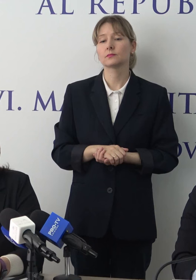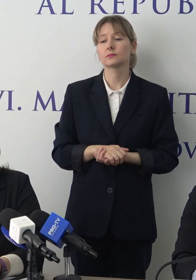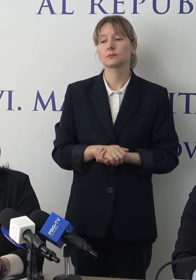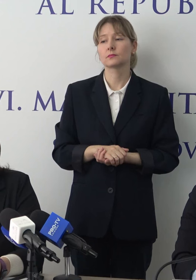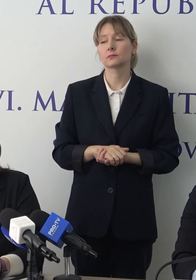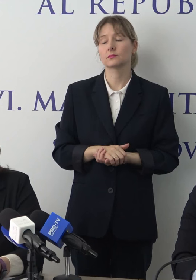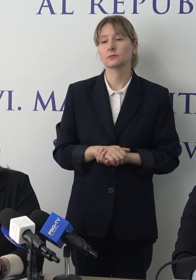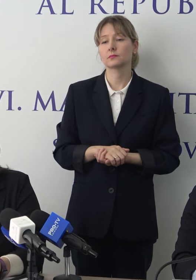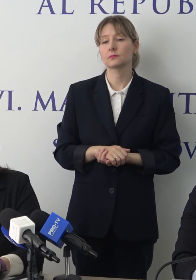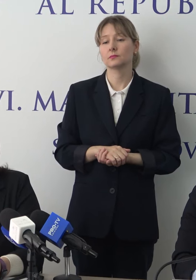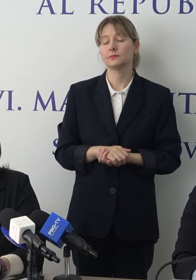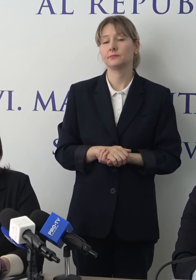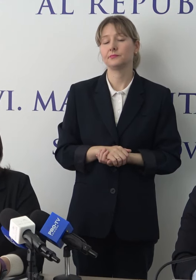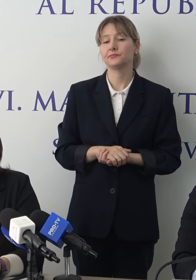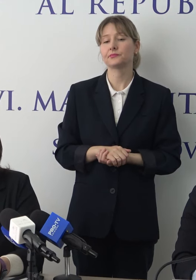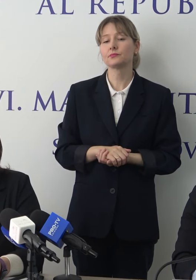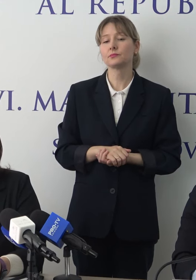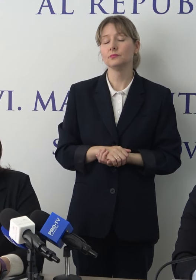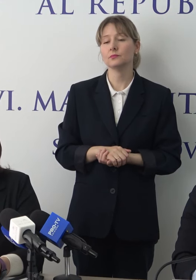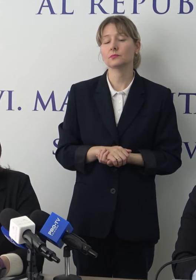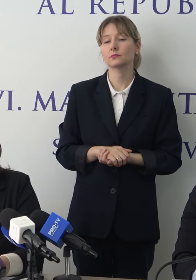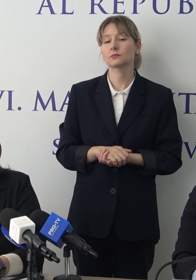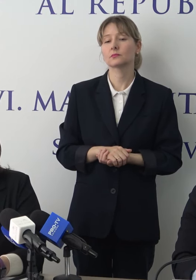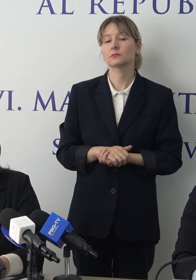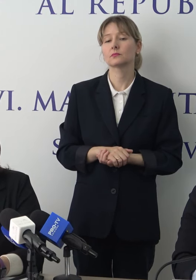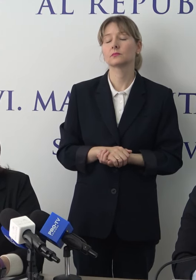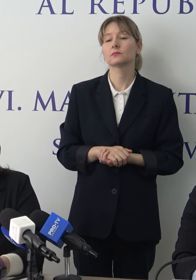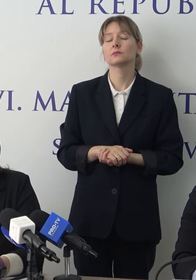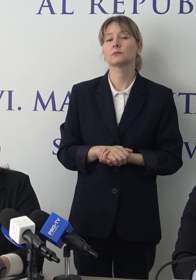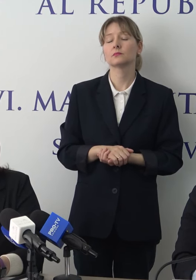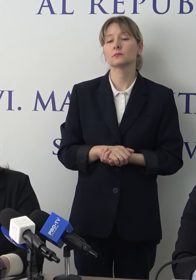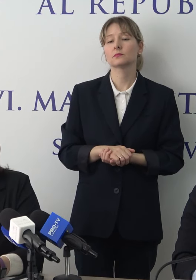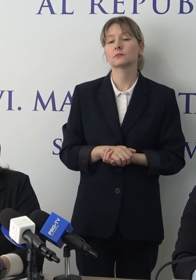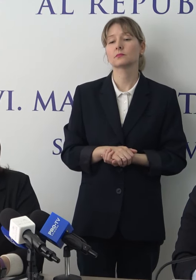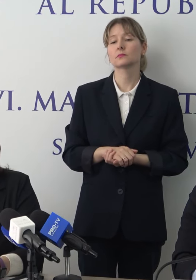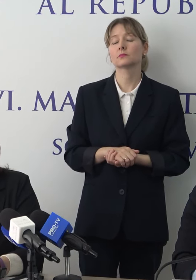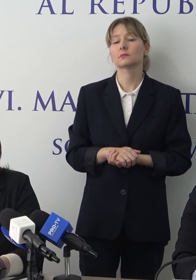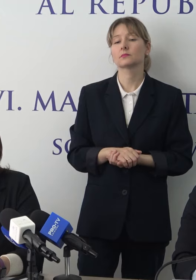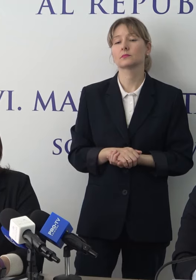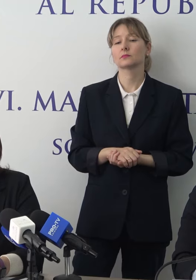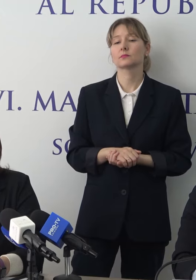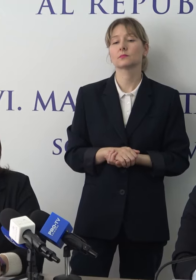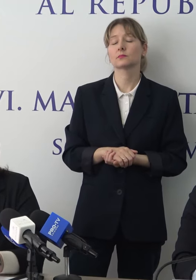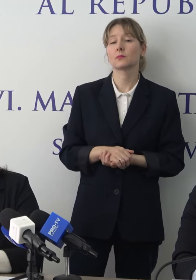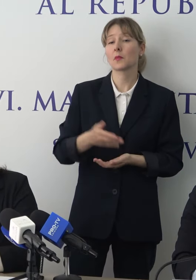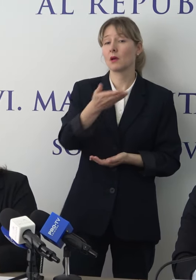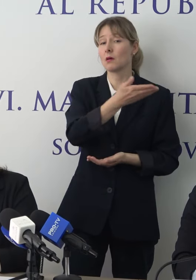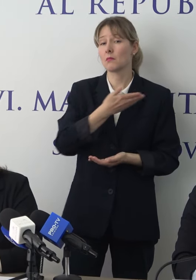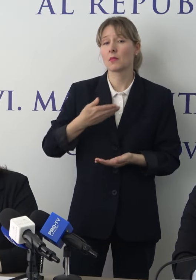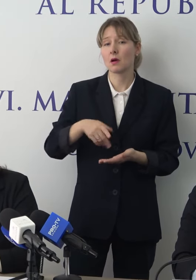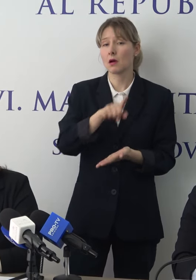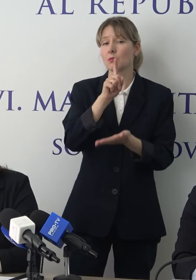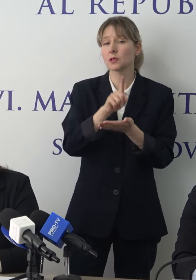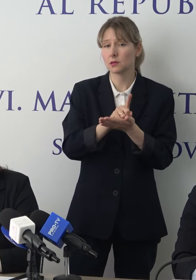in preventing situations of risk for children and families, while minimizing critical situations to the greatest extent possible. Noi cu toții trebuie